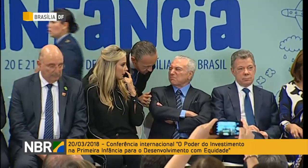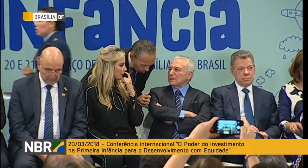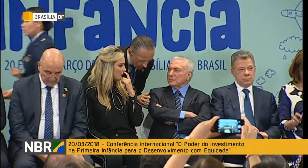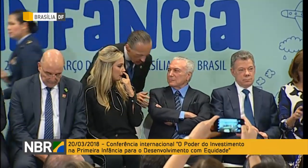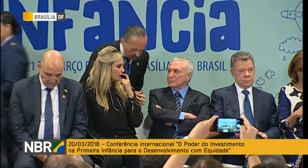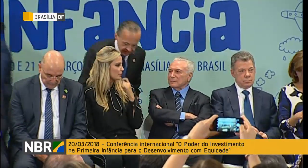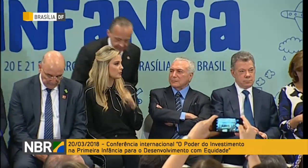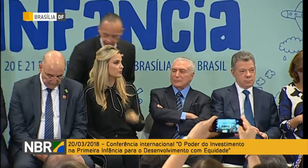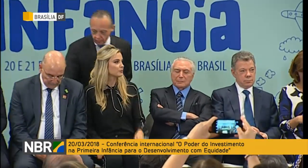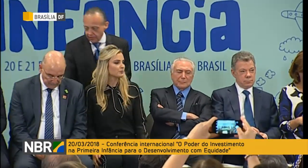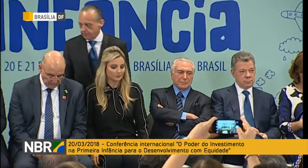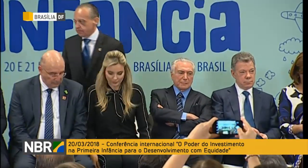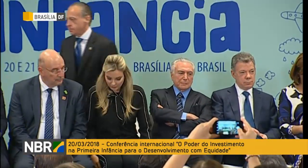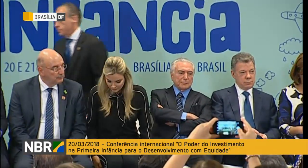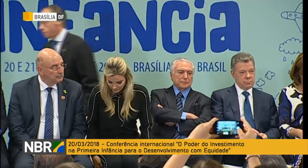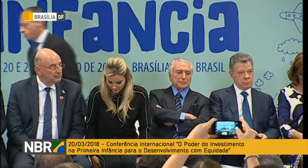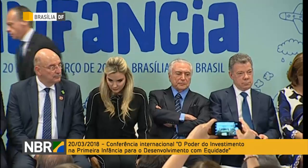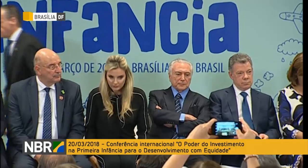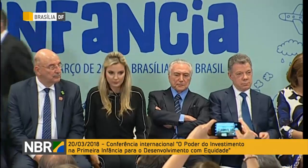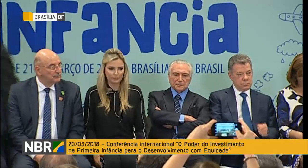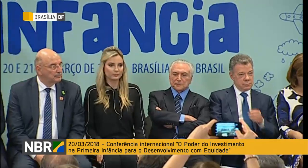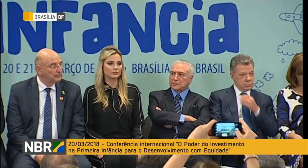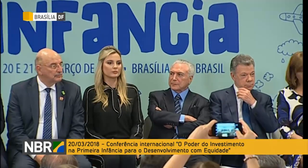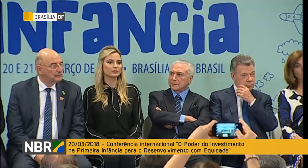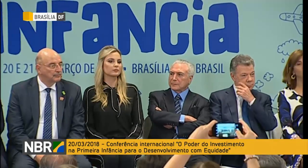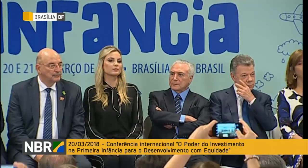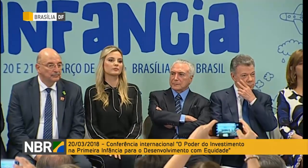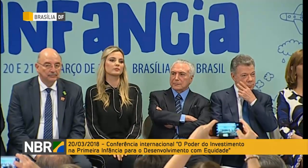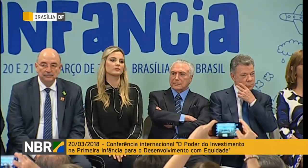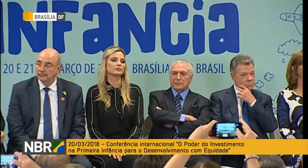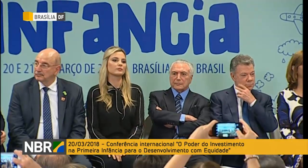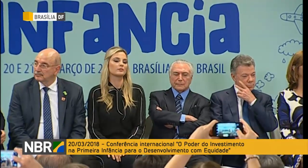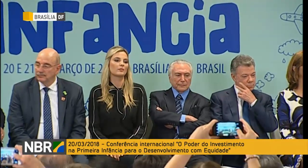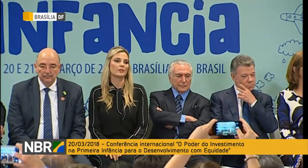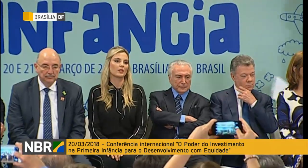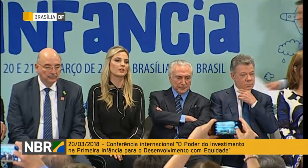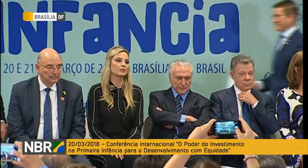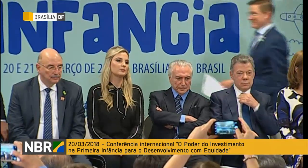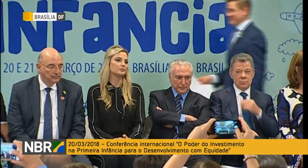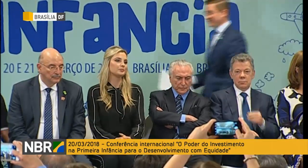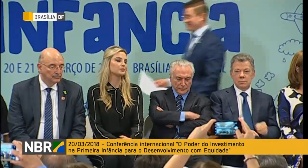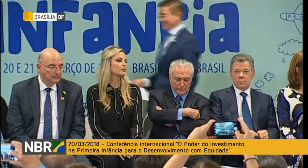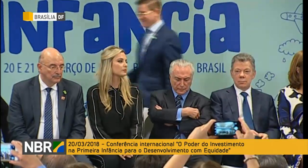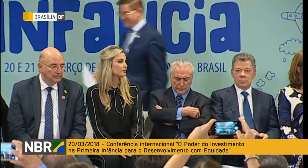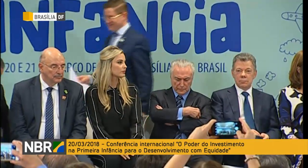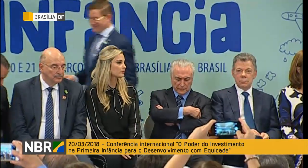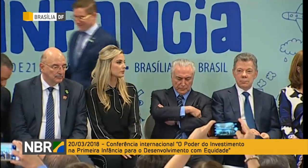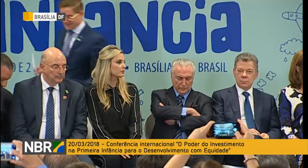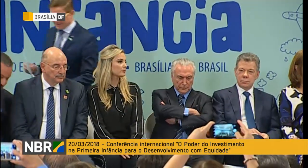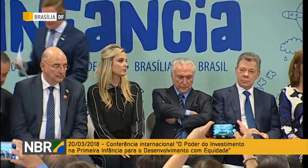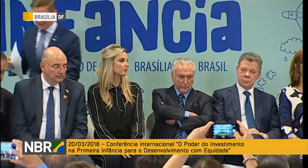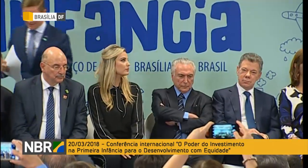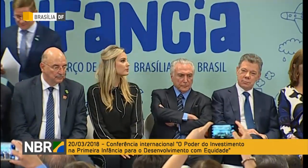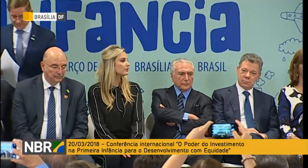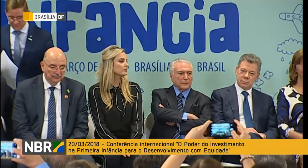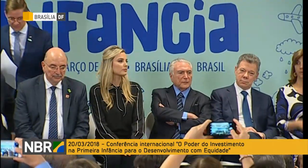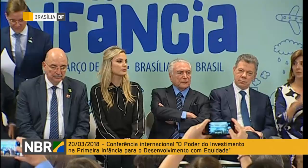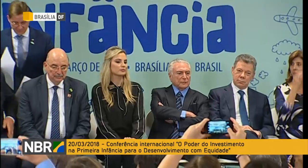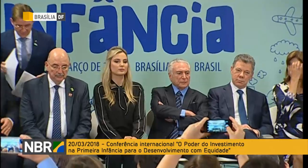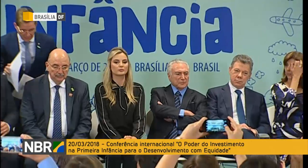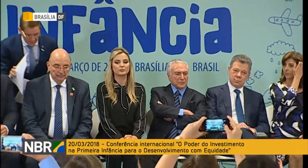Desenvolvimento com Equidade. Assistiremos ao vídeo de pré-lançamento da campanha Criança